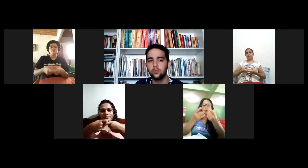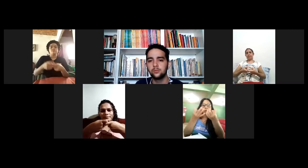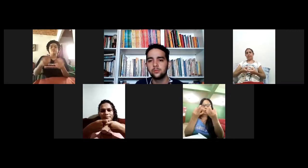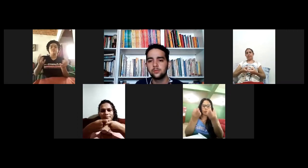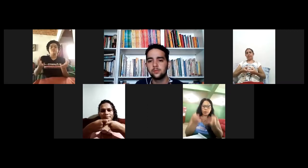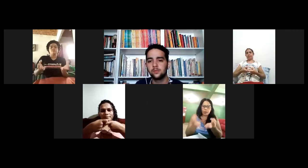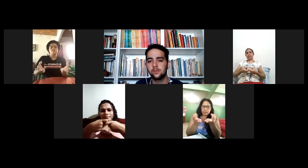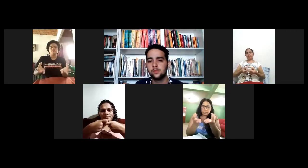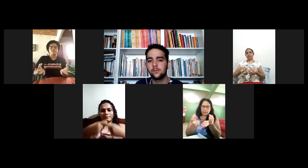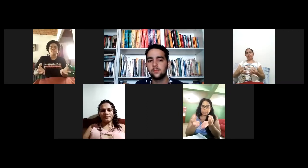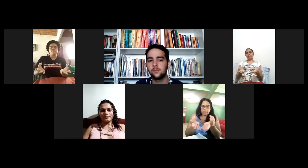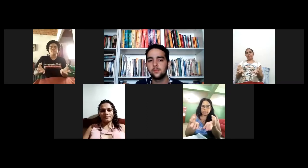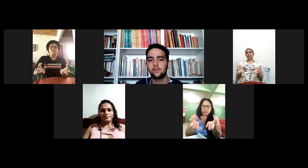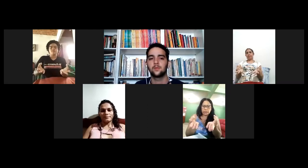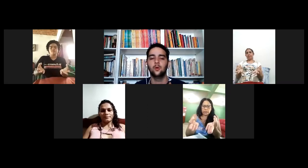ou